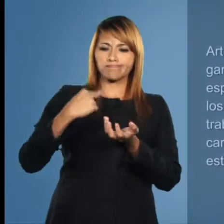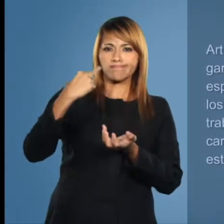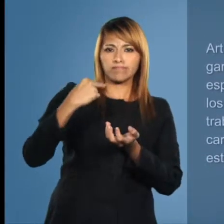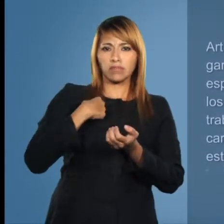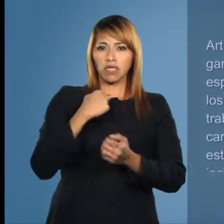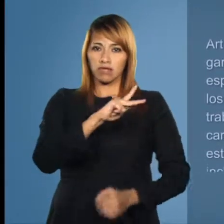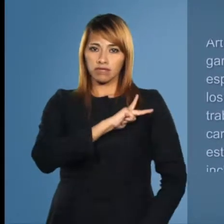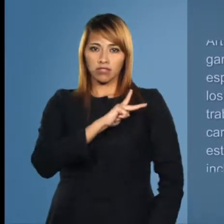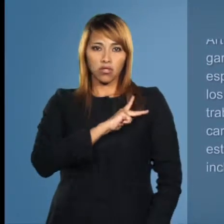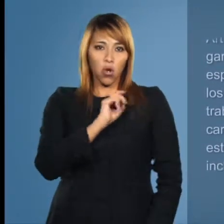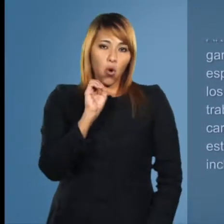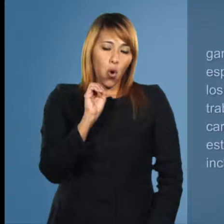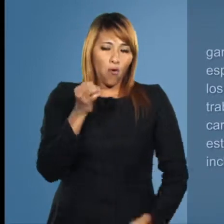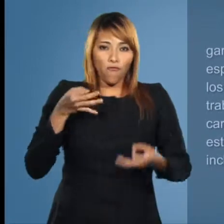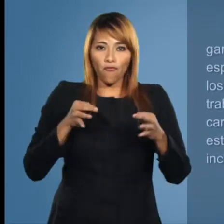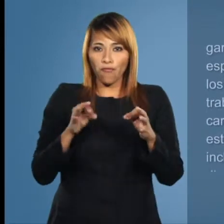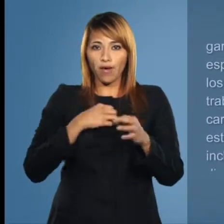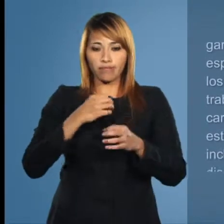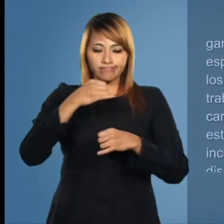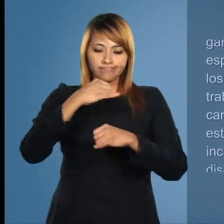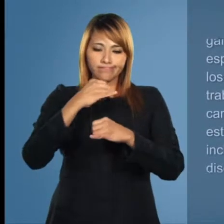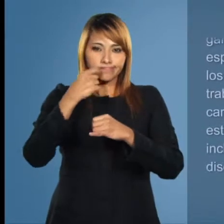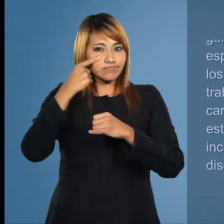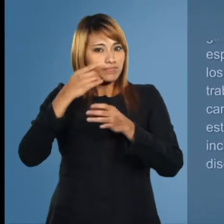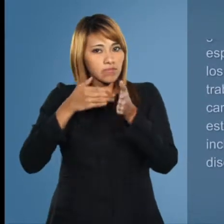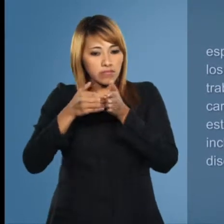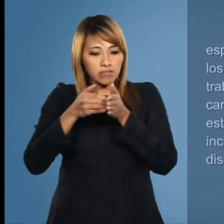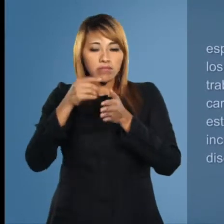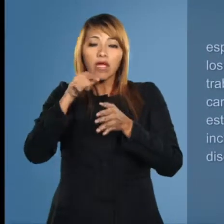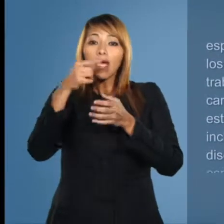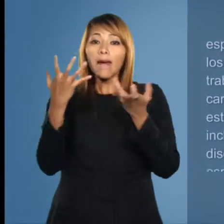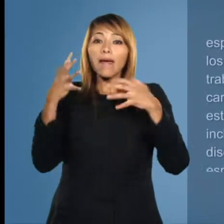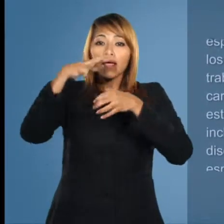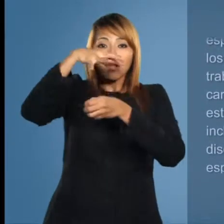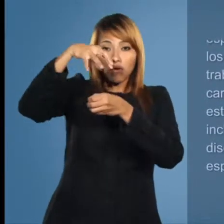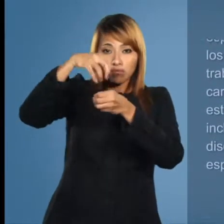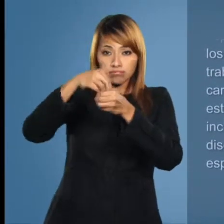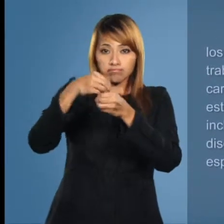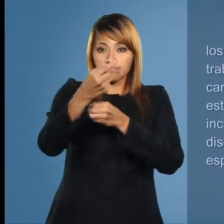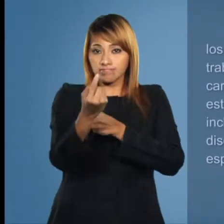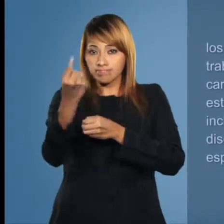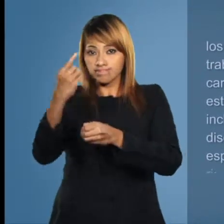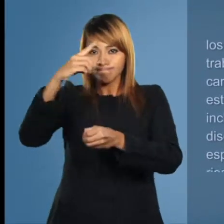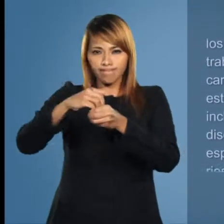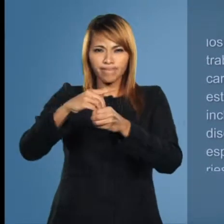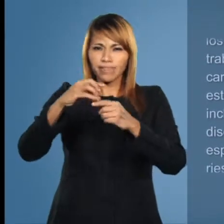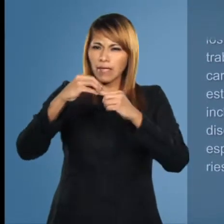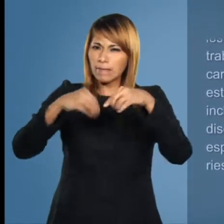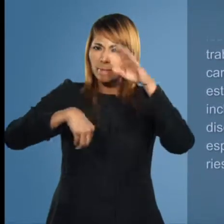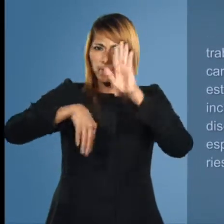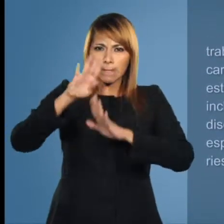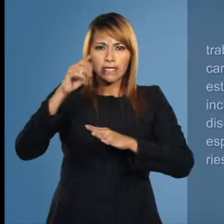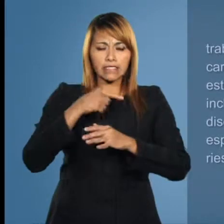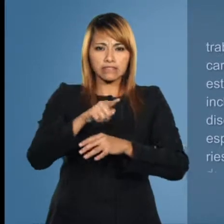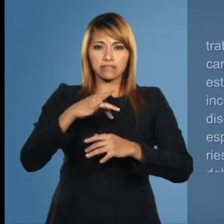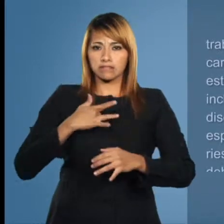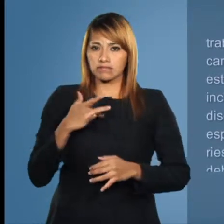características personales o estado biológico conocido, incluidas personas con discapacidad, sean especialmente sensibles